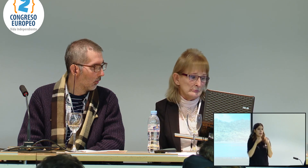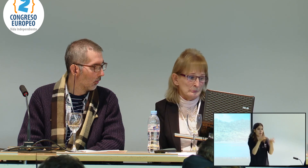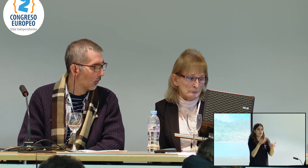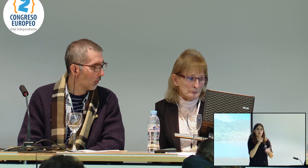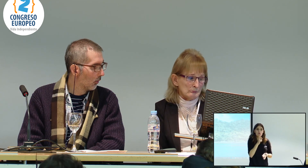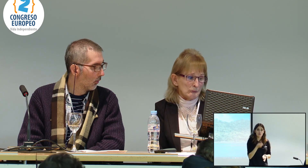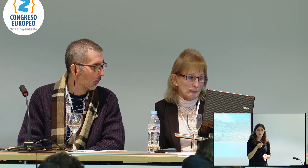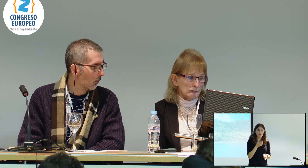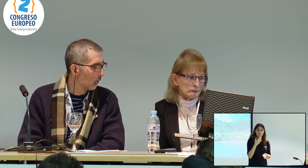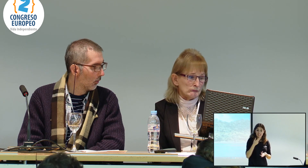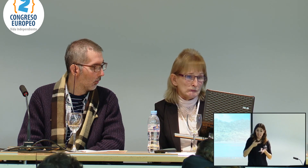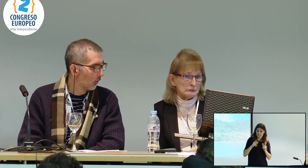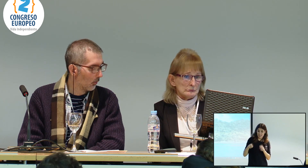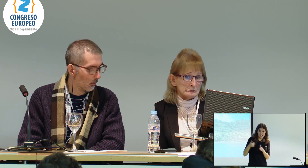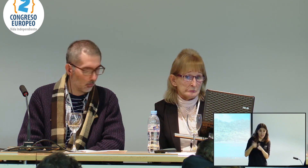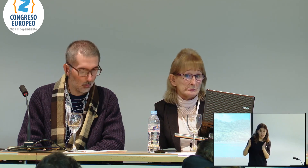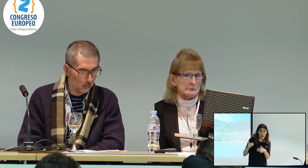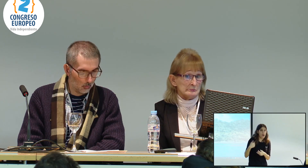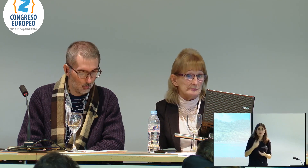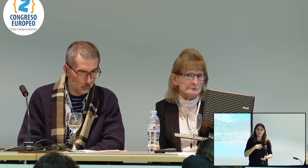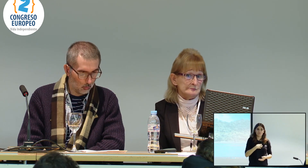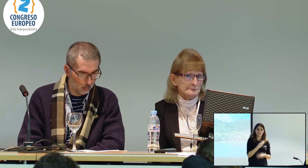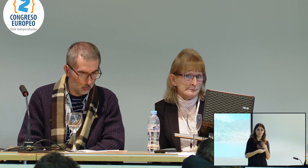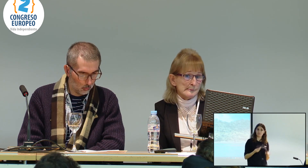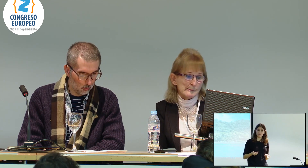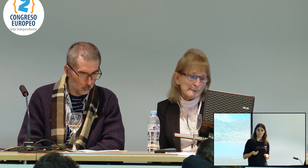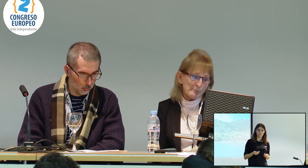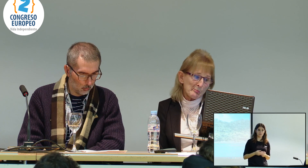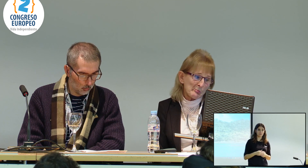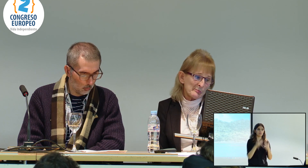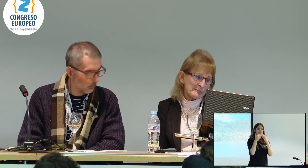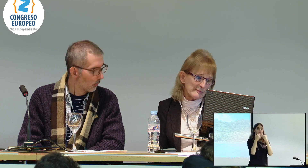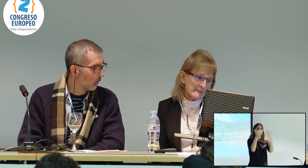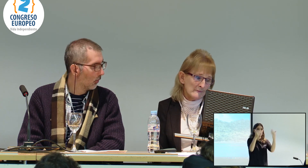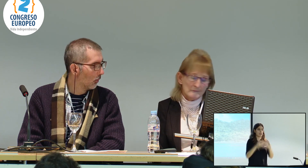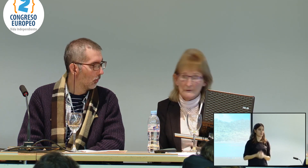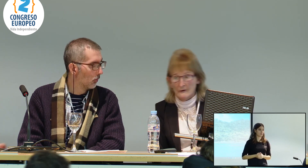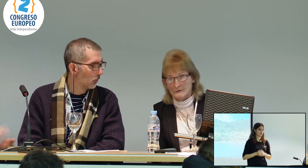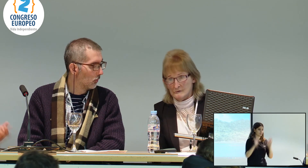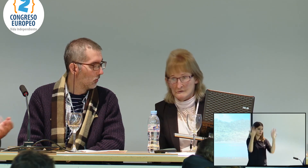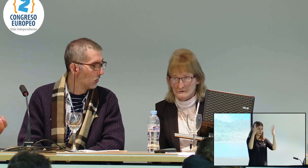manifestación, quedan imposibilitadas o mermadas en gran medida. Muchas gracias.